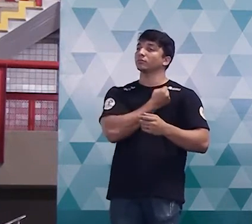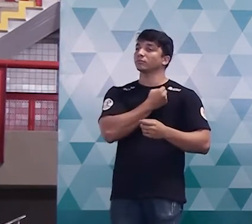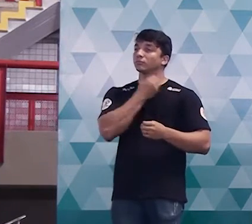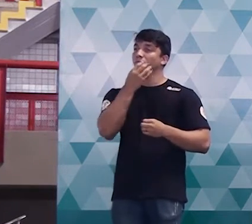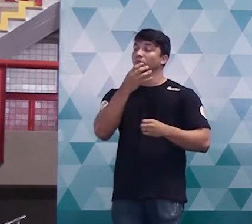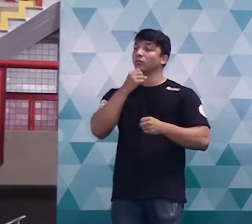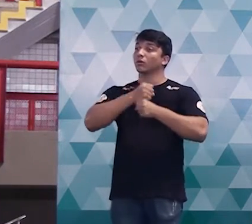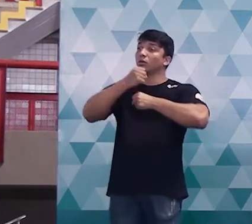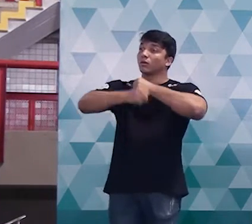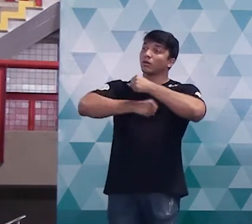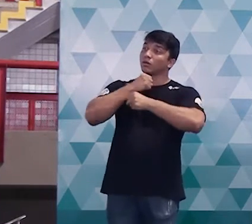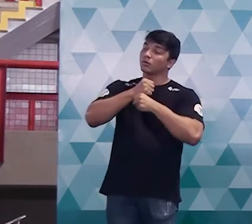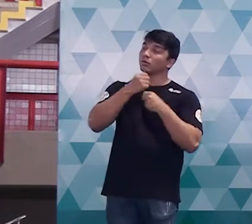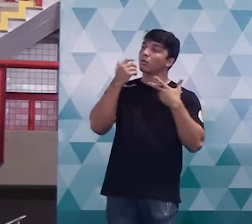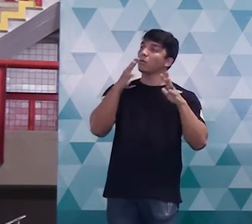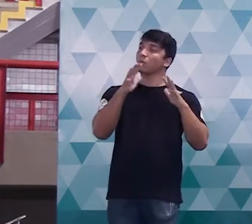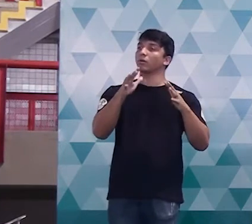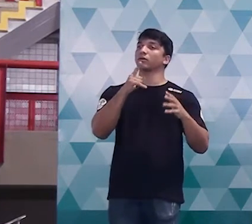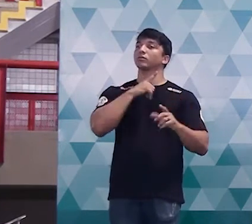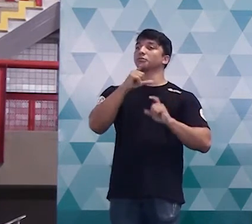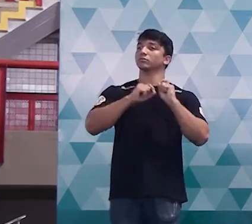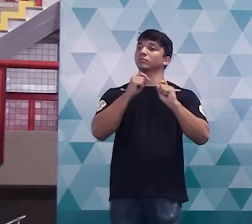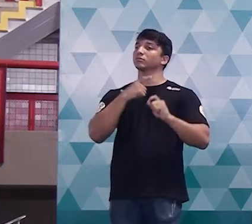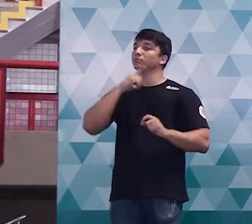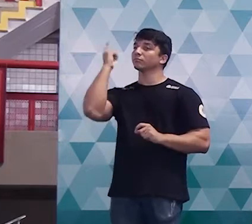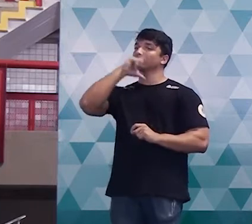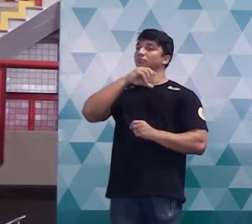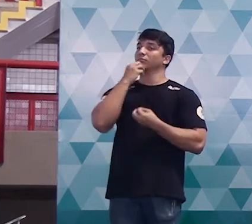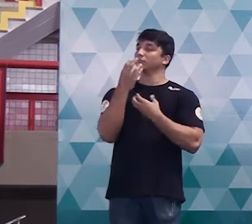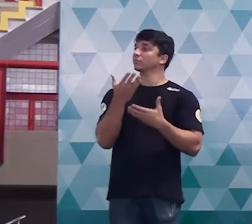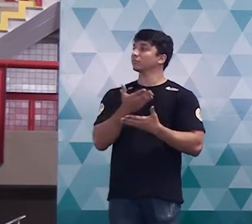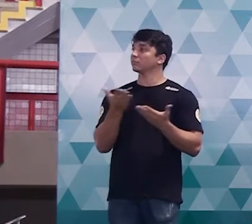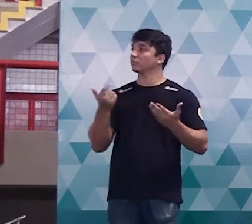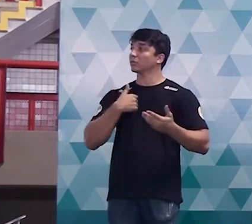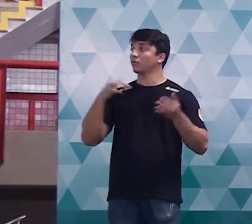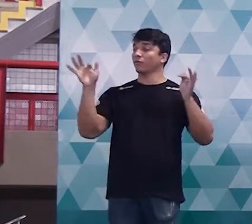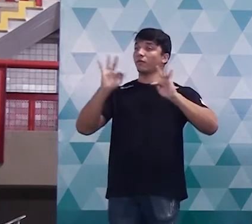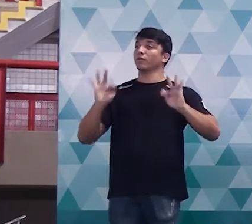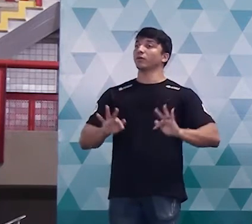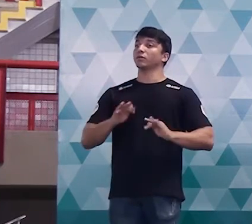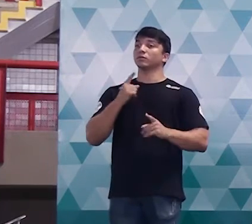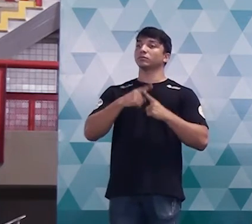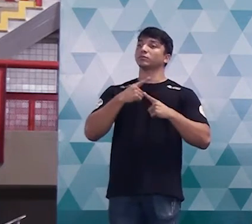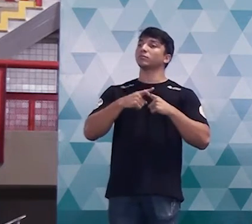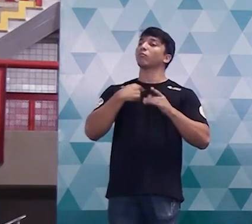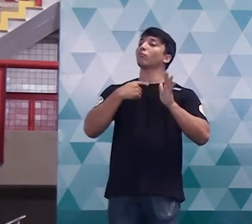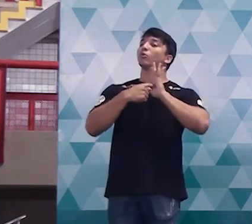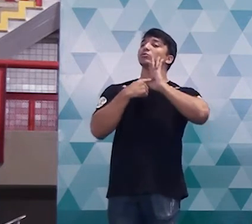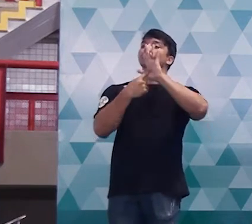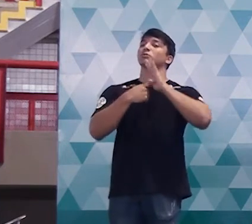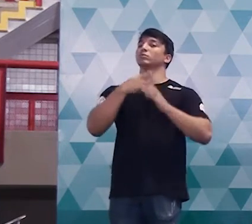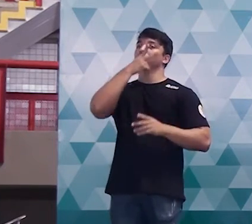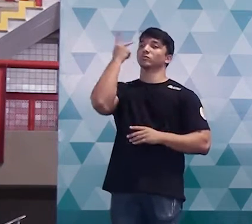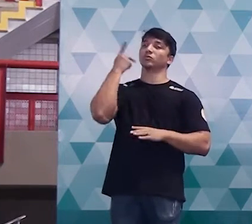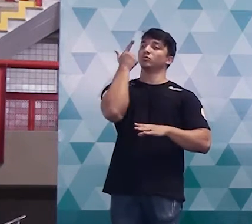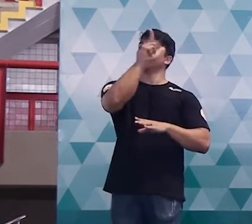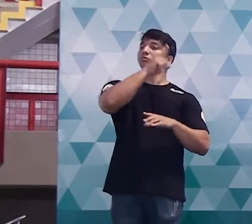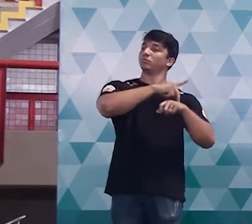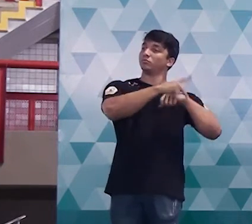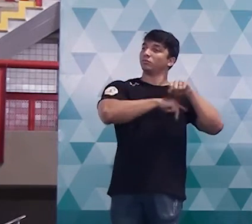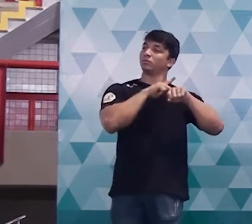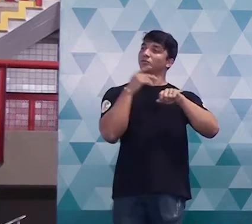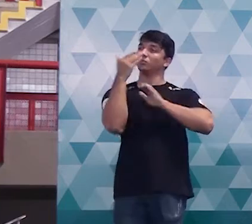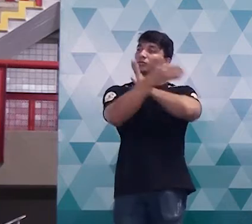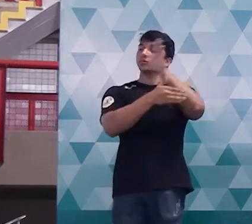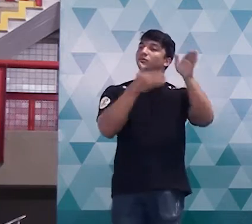próximo ano a gente está comemorando, né, os resultados. Fiquei muito feliz, né, quando mostrou aqui